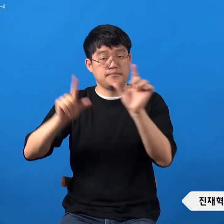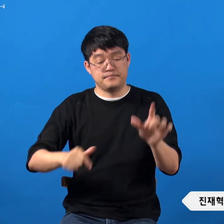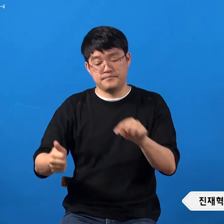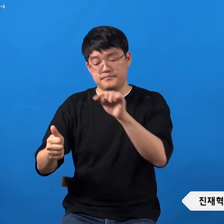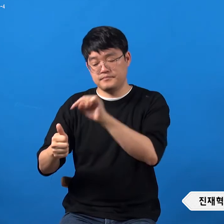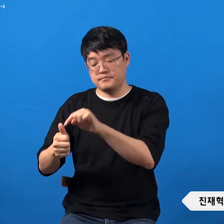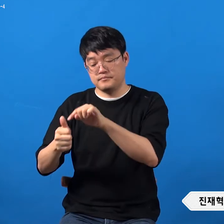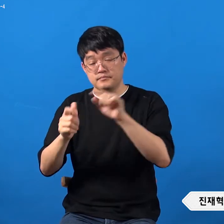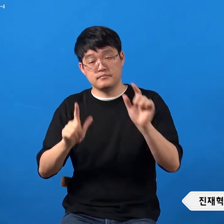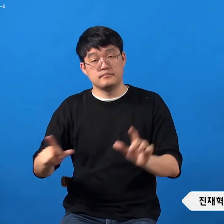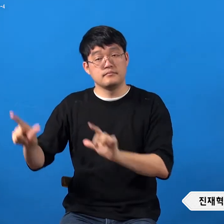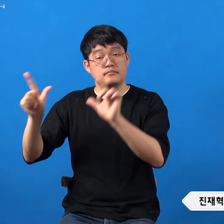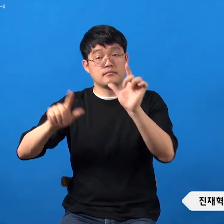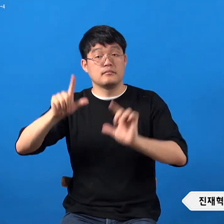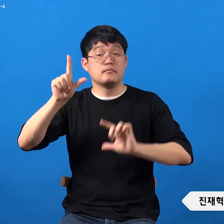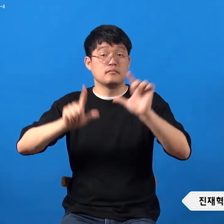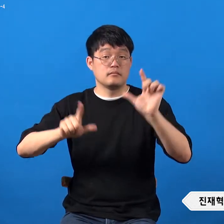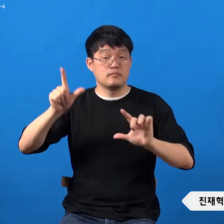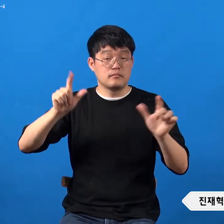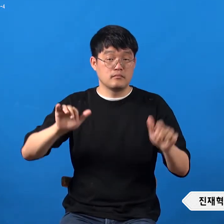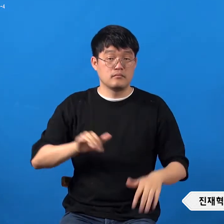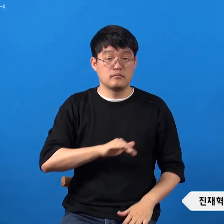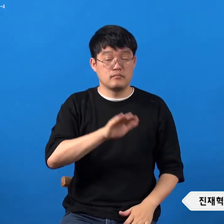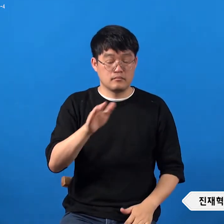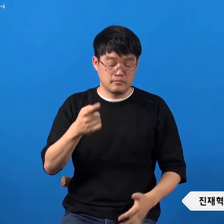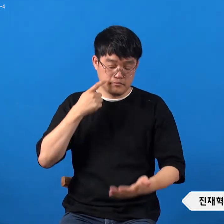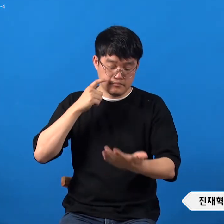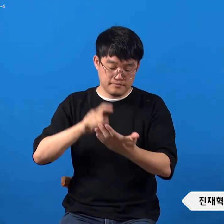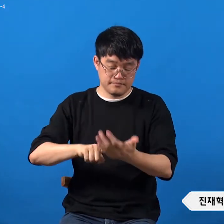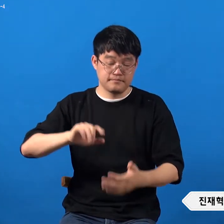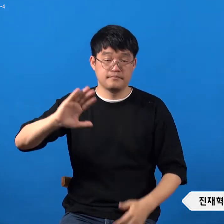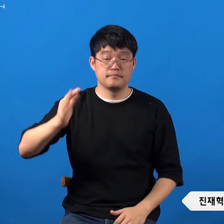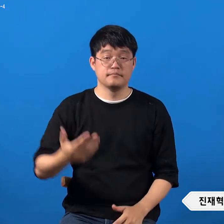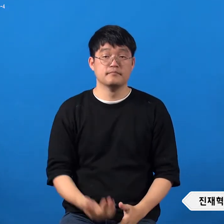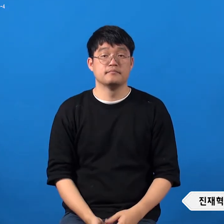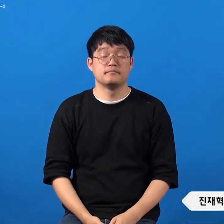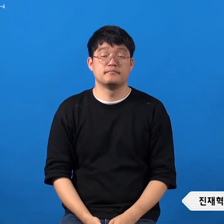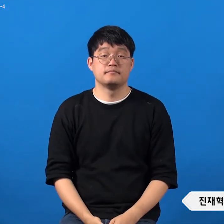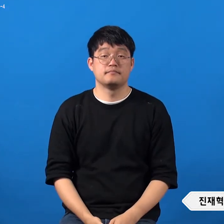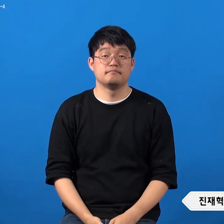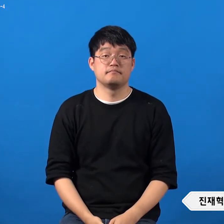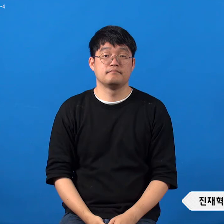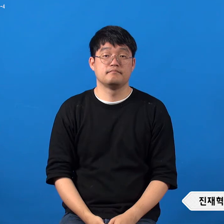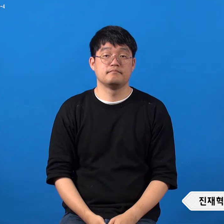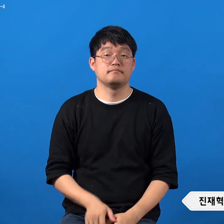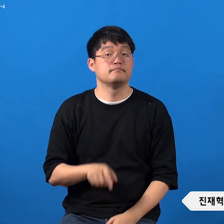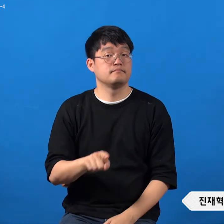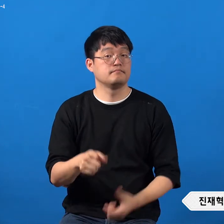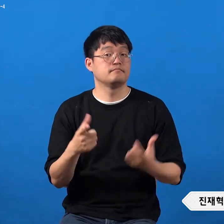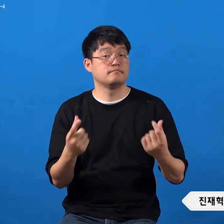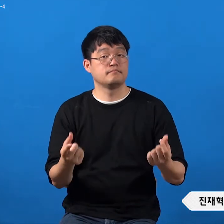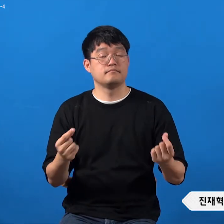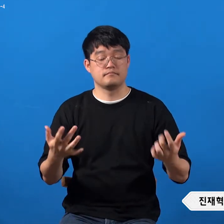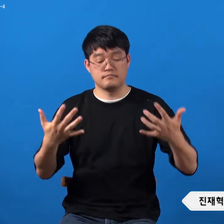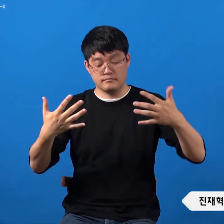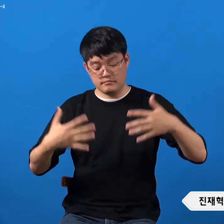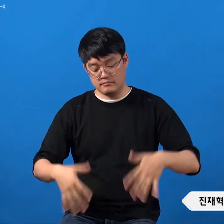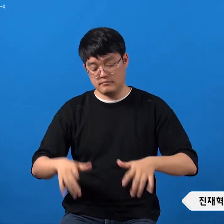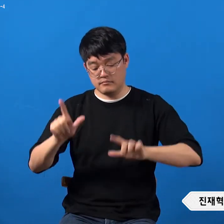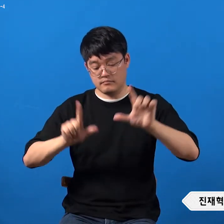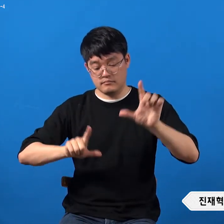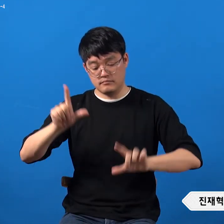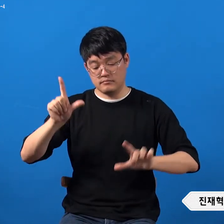그의 여정의 모습을 우리는 발견하게 됩니다. 그렇게 연약한 모습이